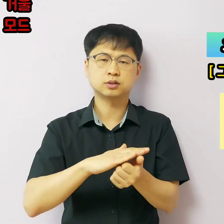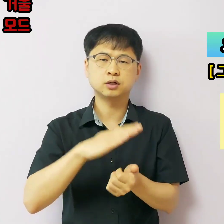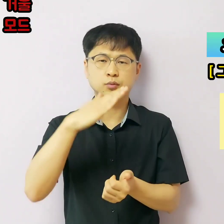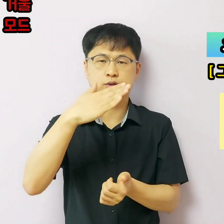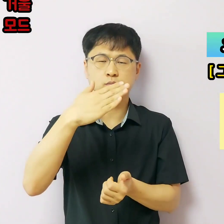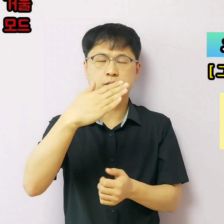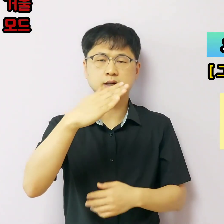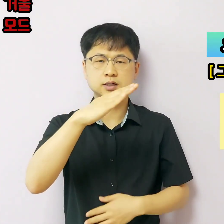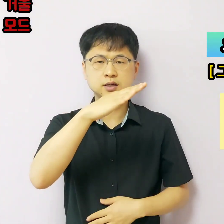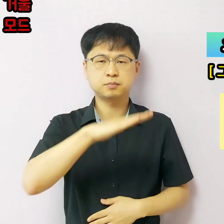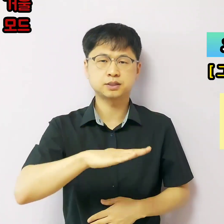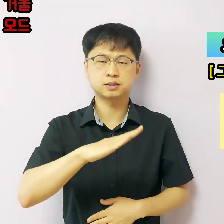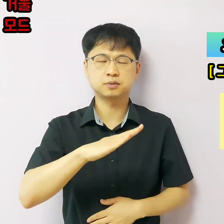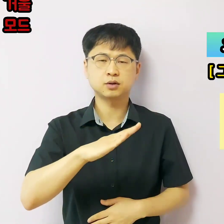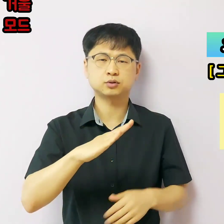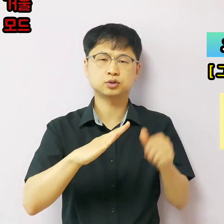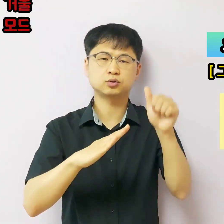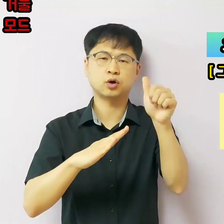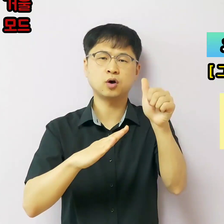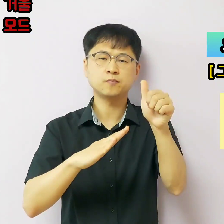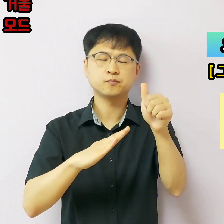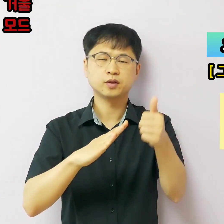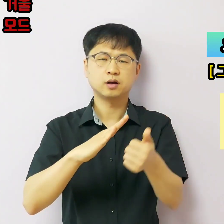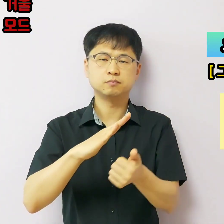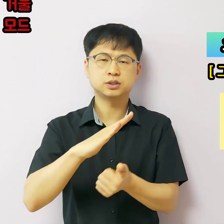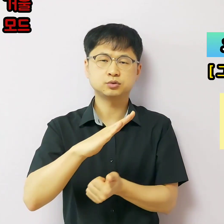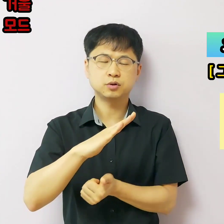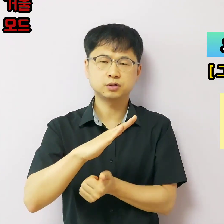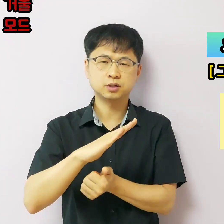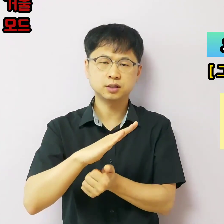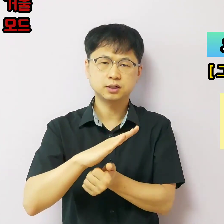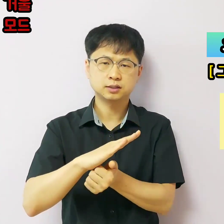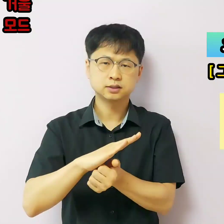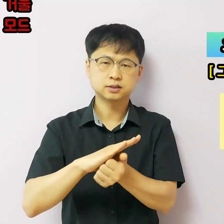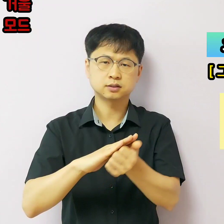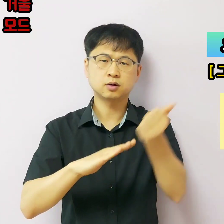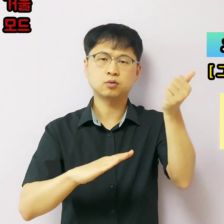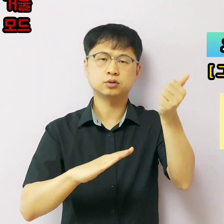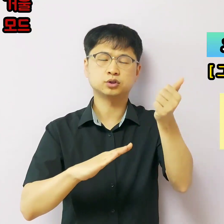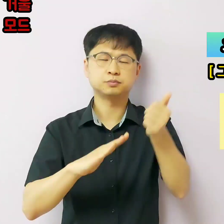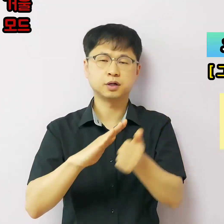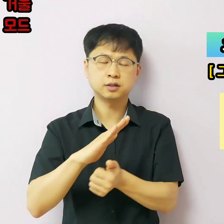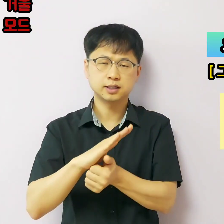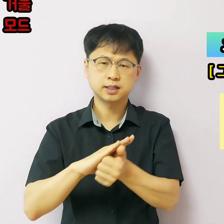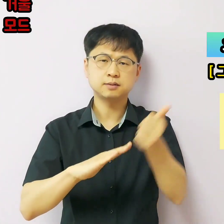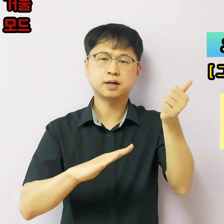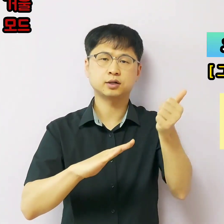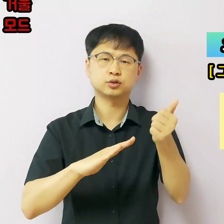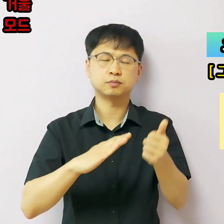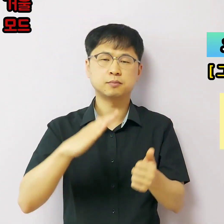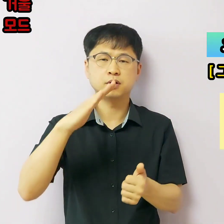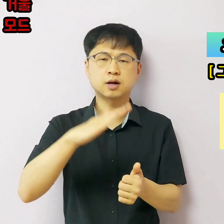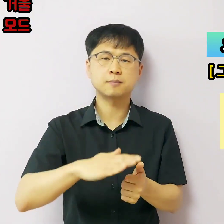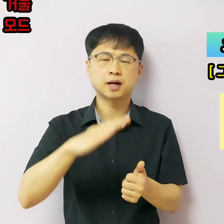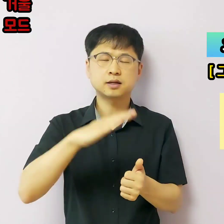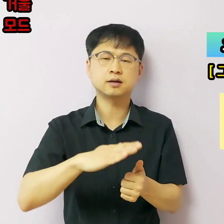수어는 왼손바닥을 비스듬히 세워주시고요. 엄지주먹을 스쳐서 올려주시면 희망이라는 수어입니다. 뭔가